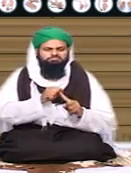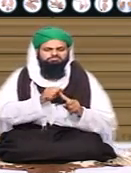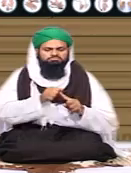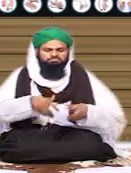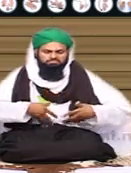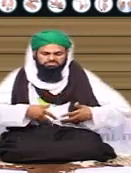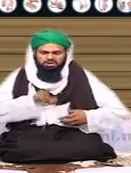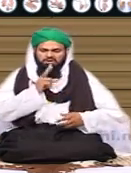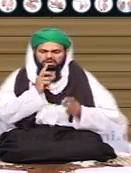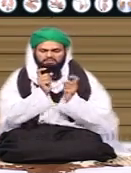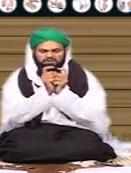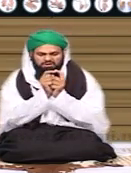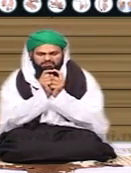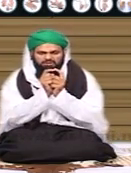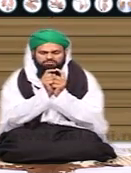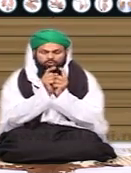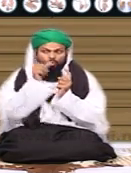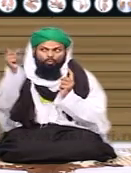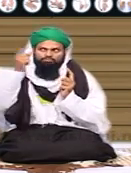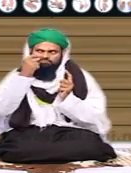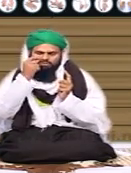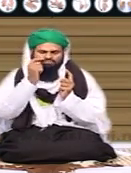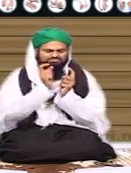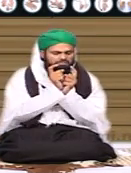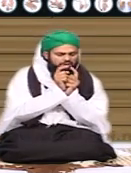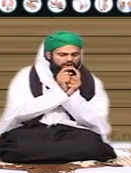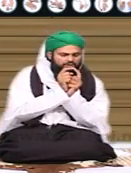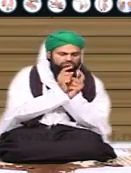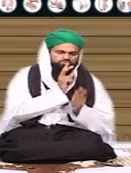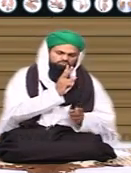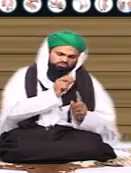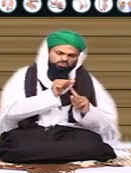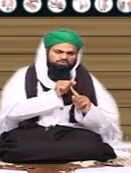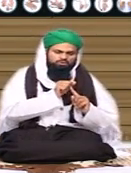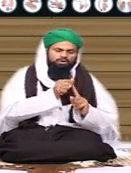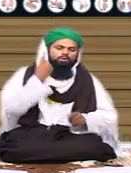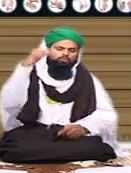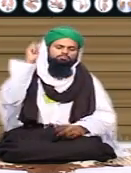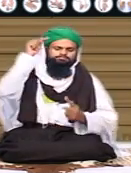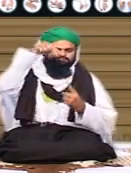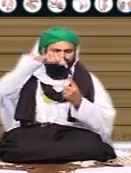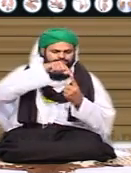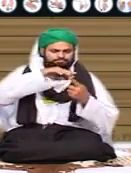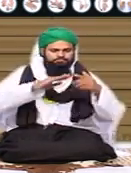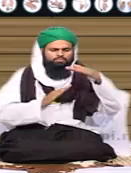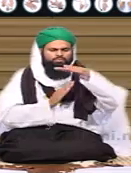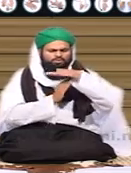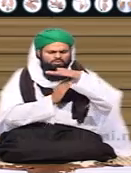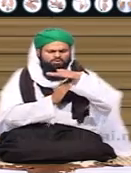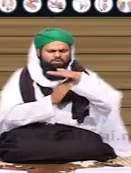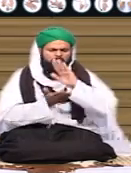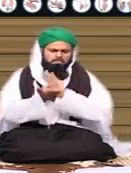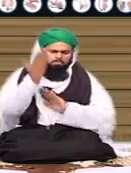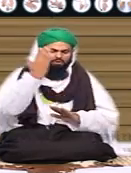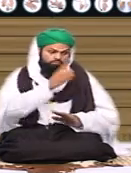محفل آپس کی ہوتی نہیں جب تک ہم دوسرے کی برائی نہ کریں. ہمارے اسلاف ہمارے بزرگ جو ہوتے تھے وہ ان چیزوں